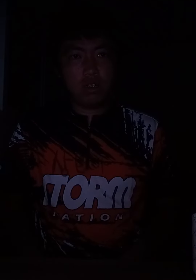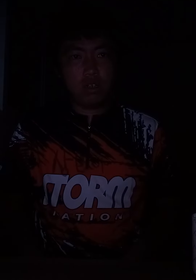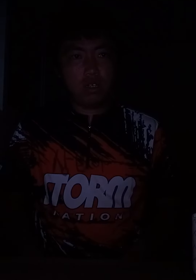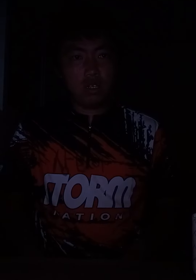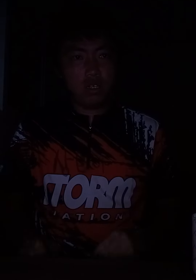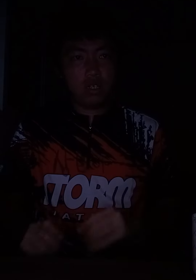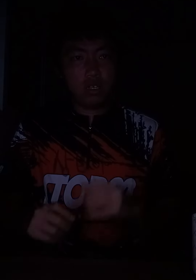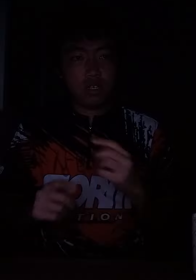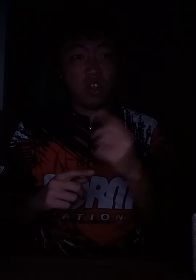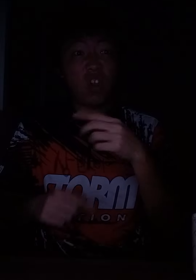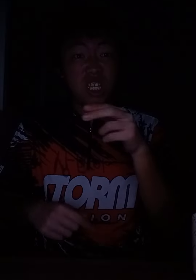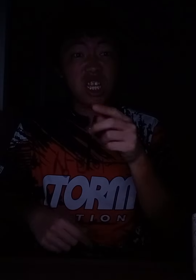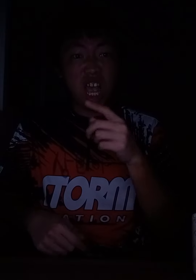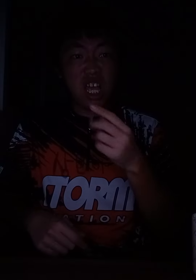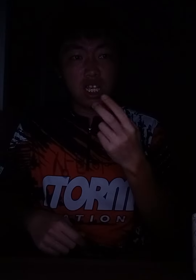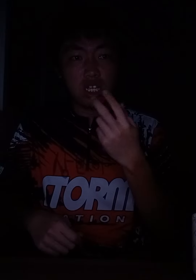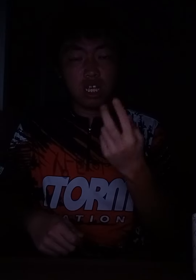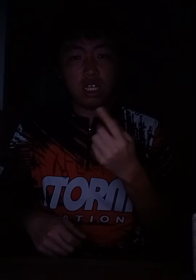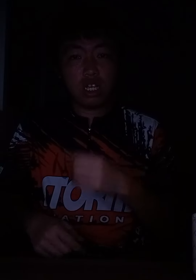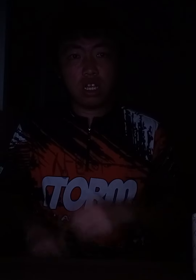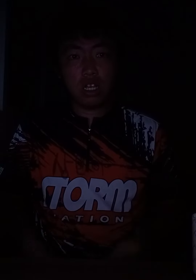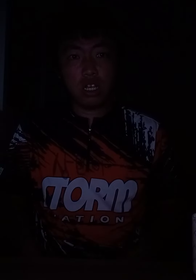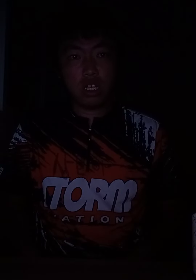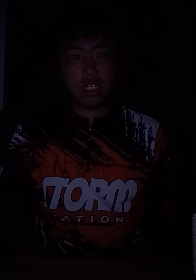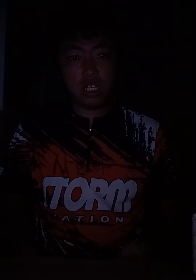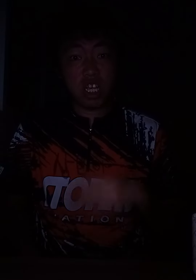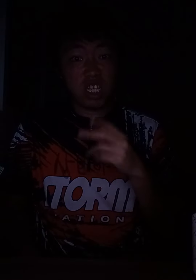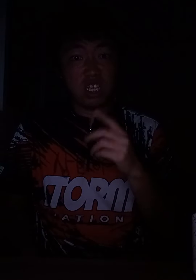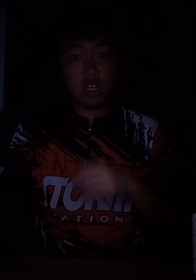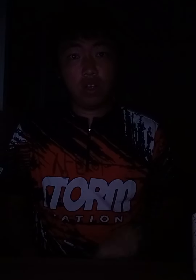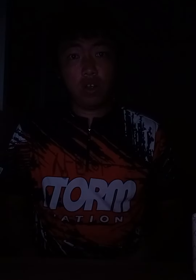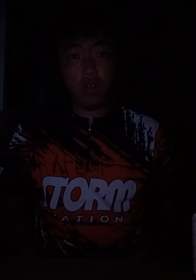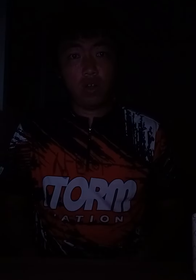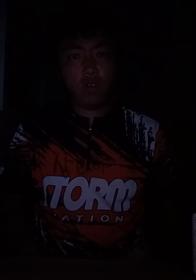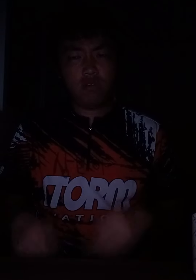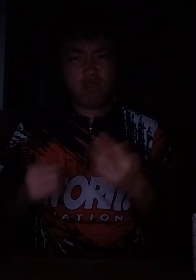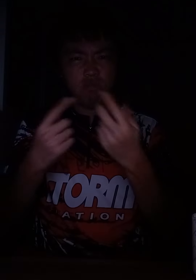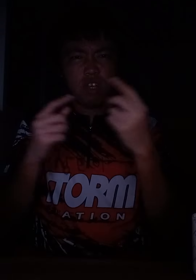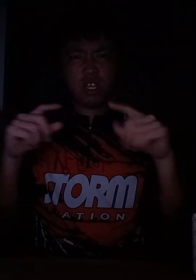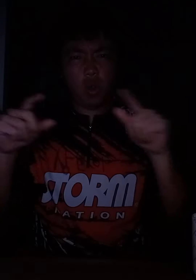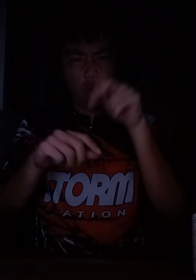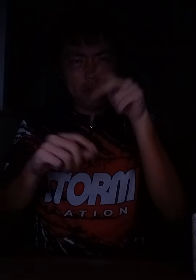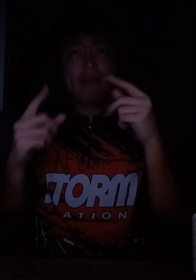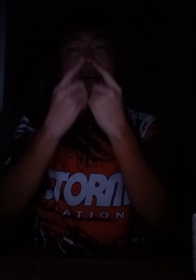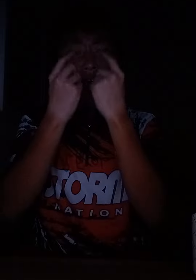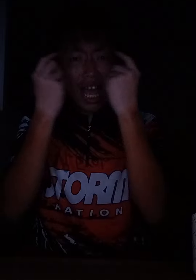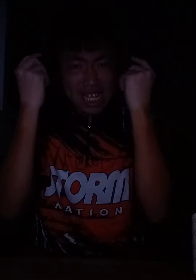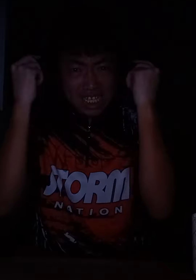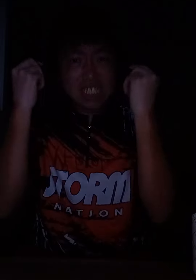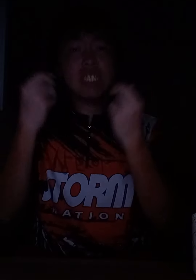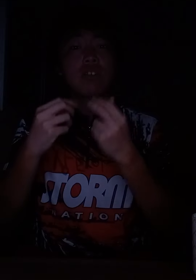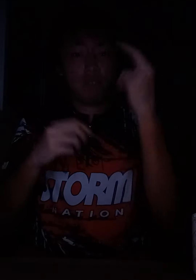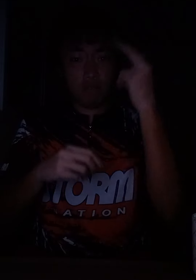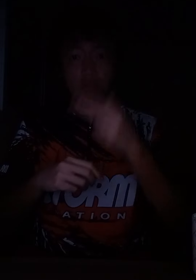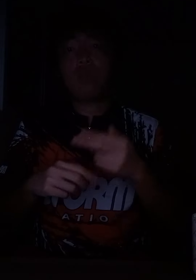야! 진짜 장난치나. 승무원이 거듭 마스크를 제대로 쓰라고 하자 다시